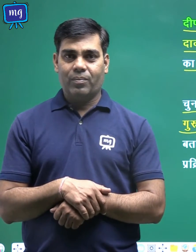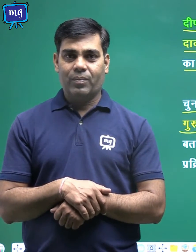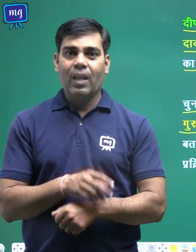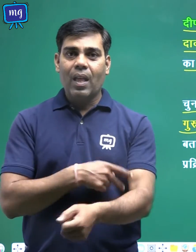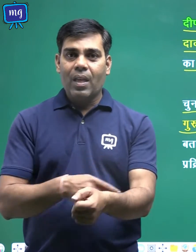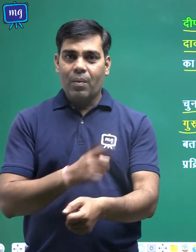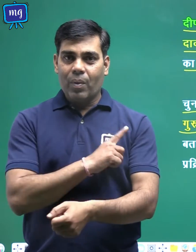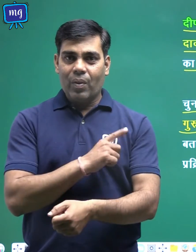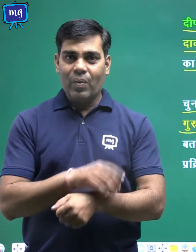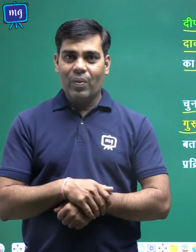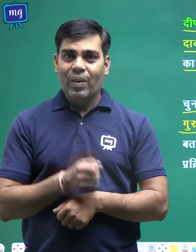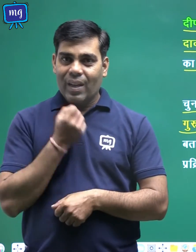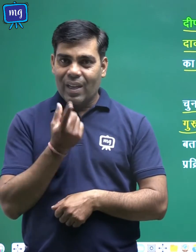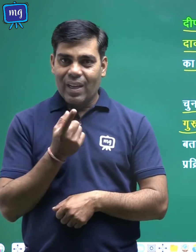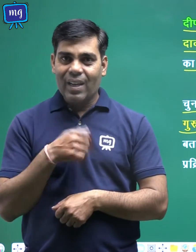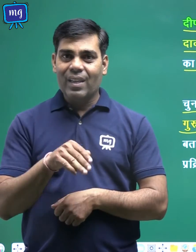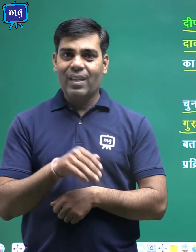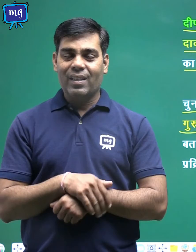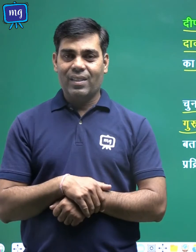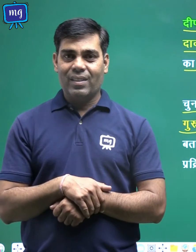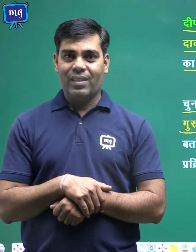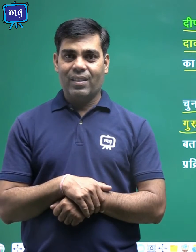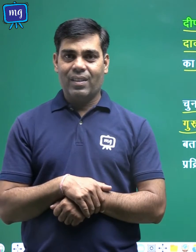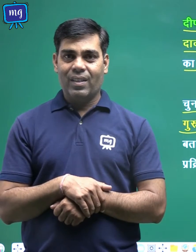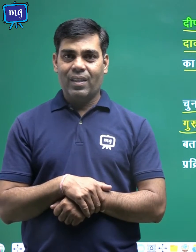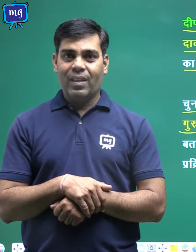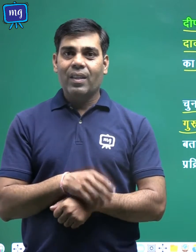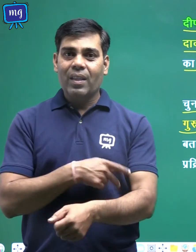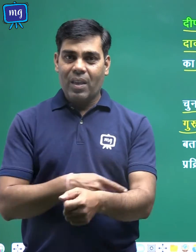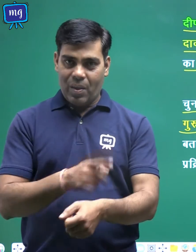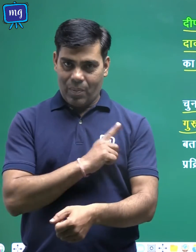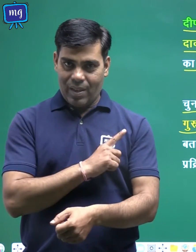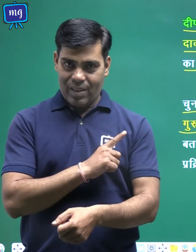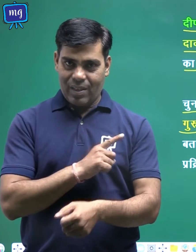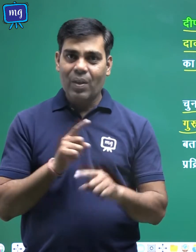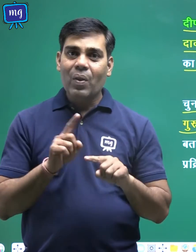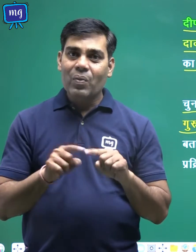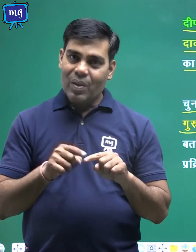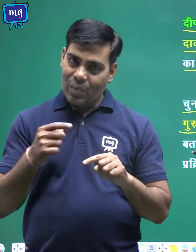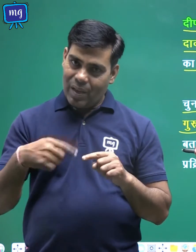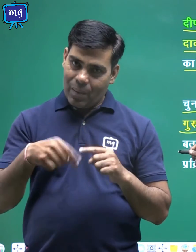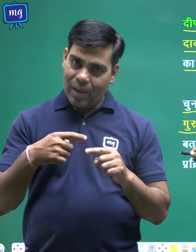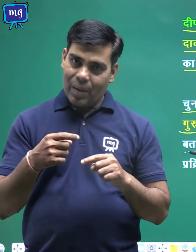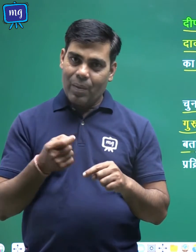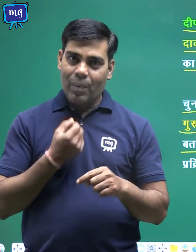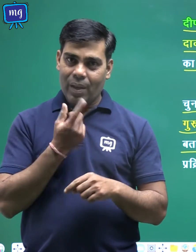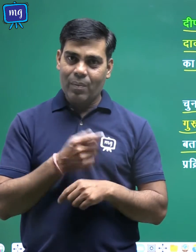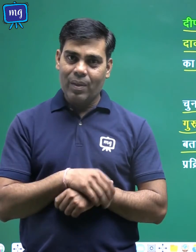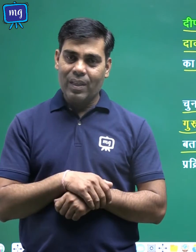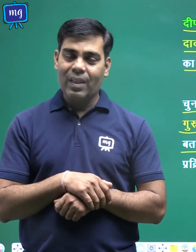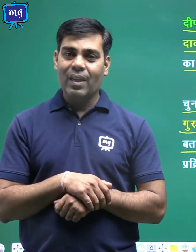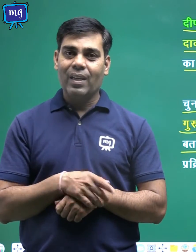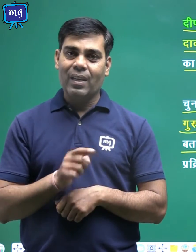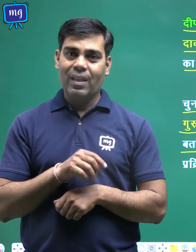दीपक को कह रहे हैं कि दीपक, चुनाव के बारे में बताते हैं